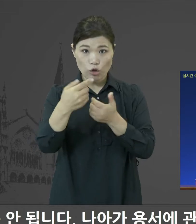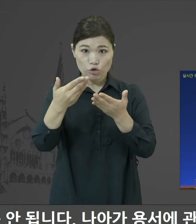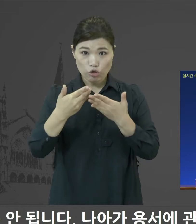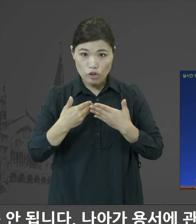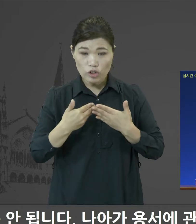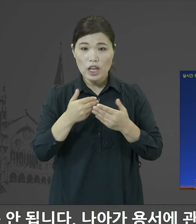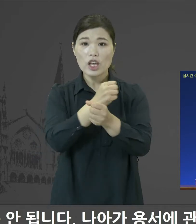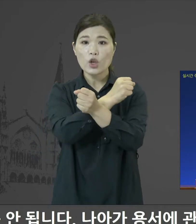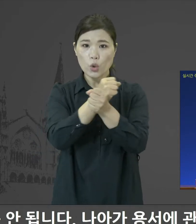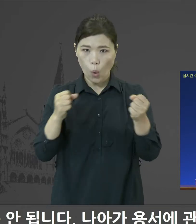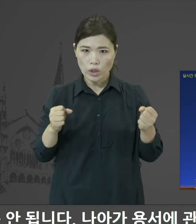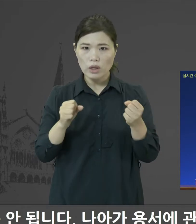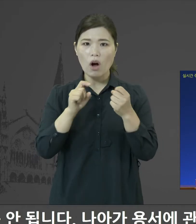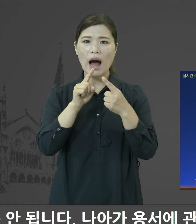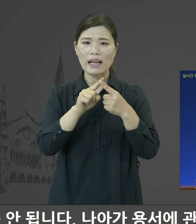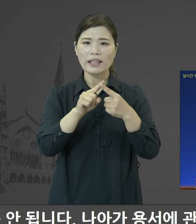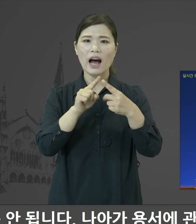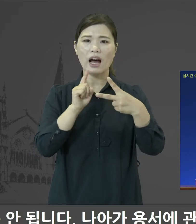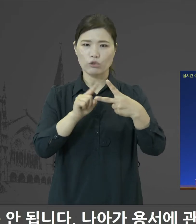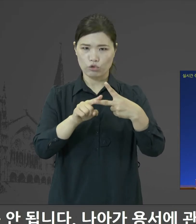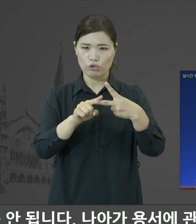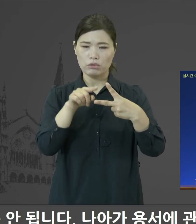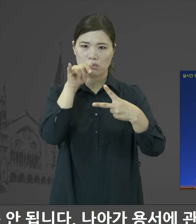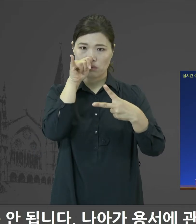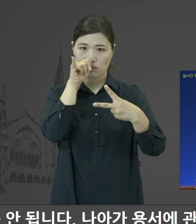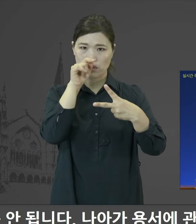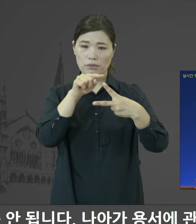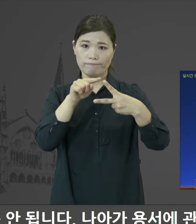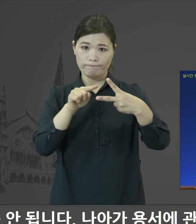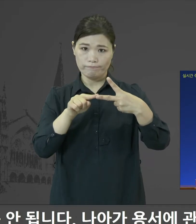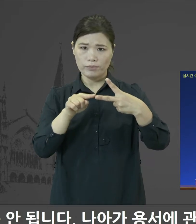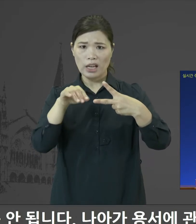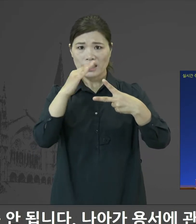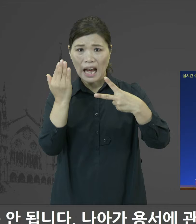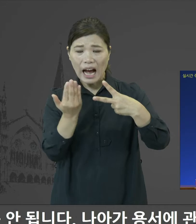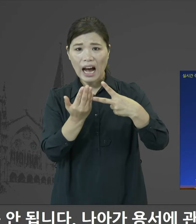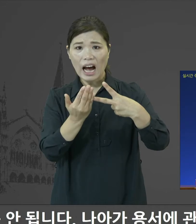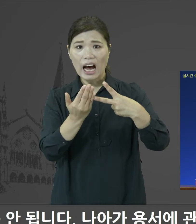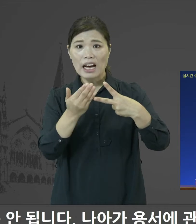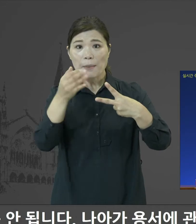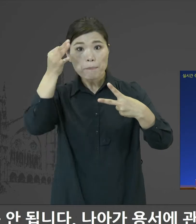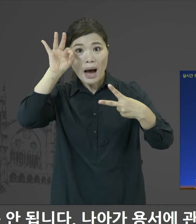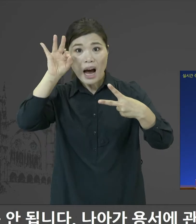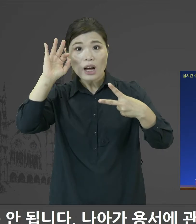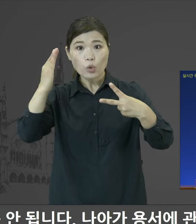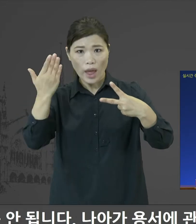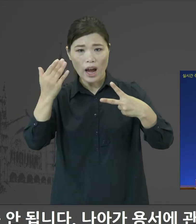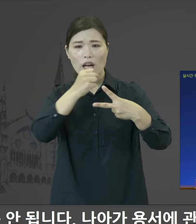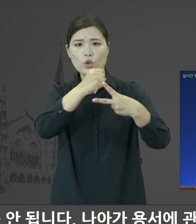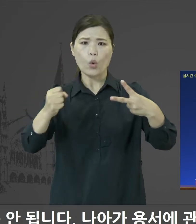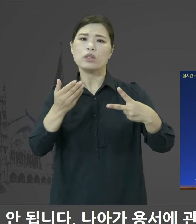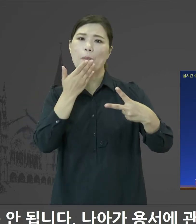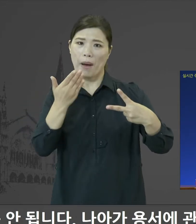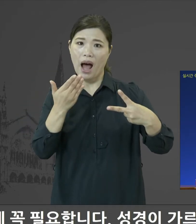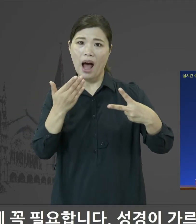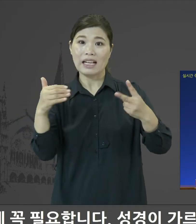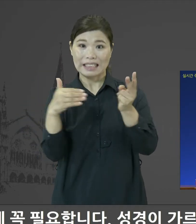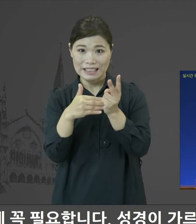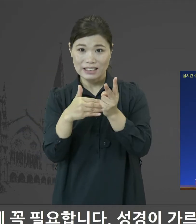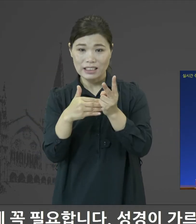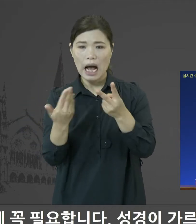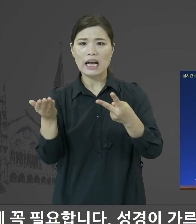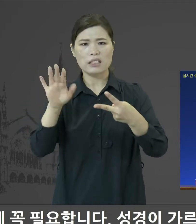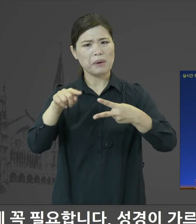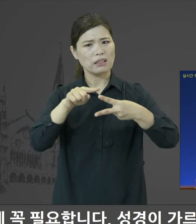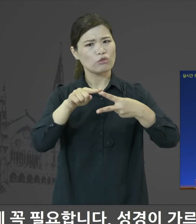두 가지 측면이 있습니다. 이 두 가지 측면이 다 이루어져야 용서를 한 것인데, 우리는